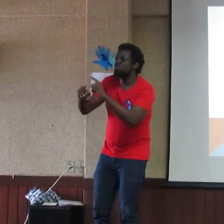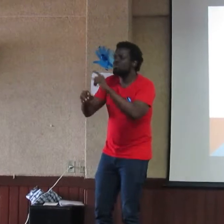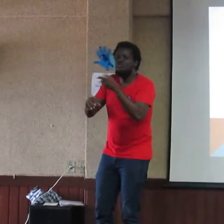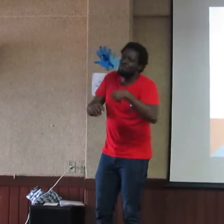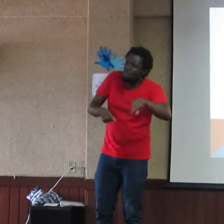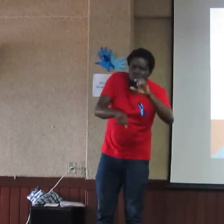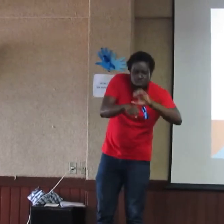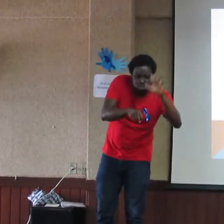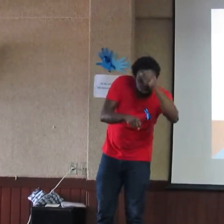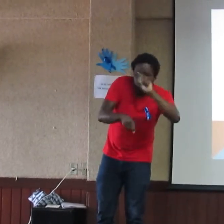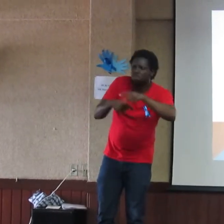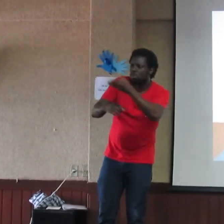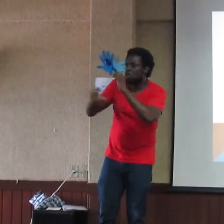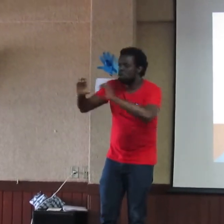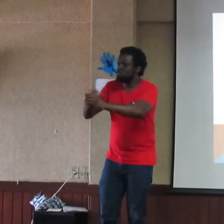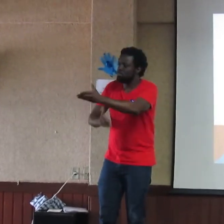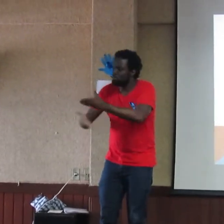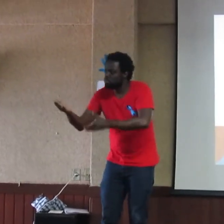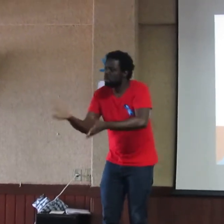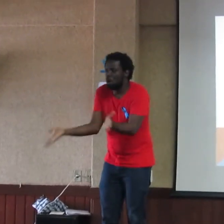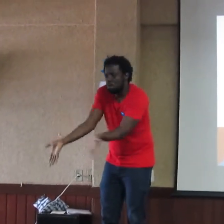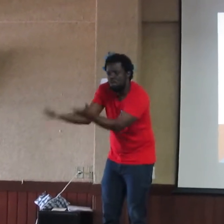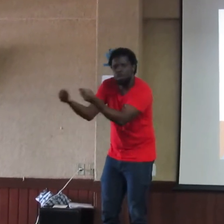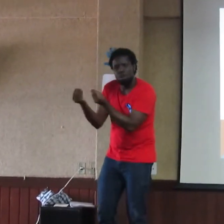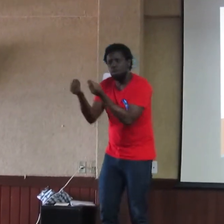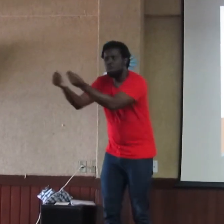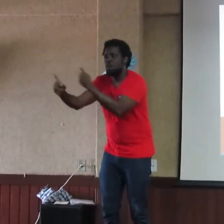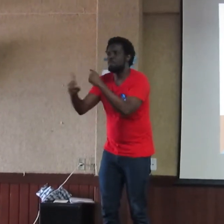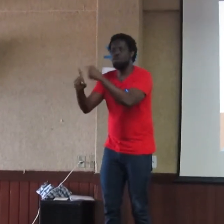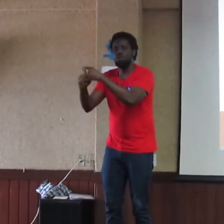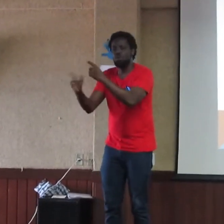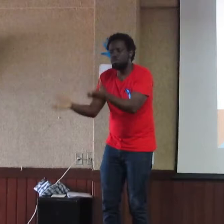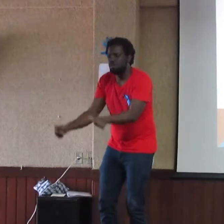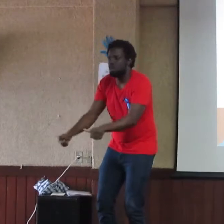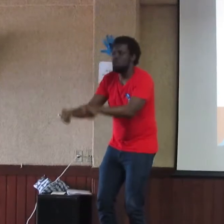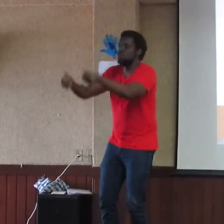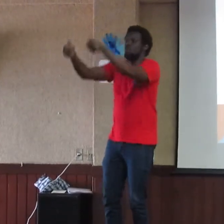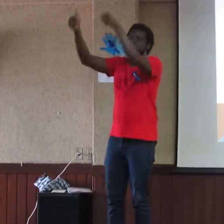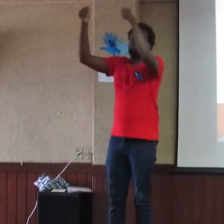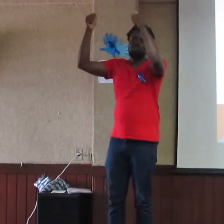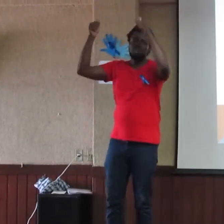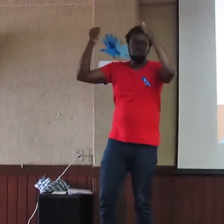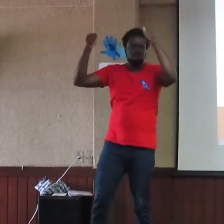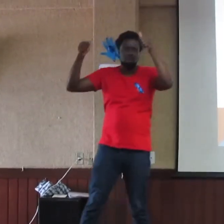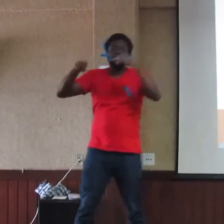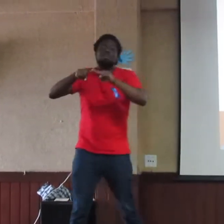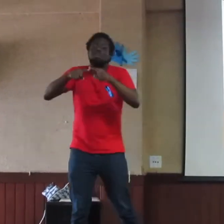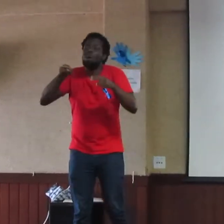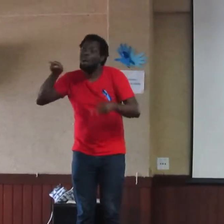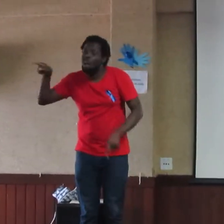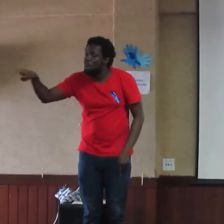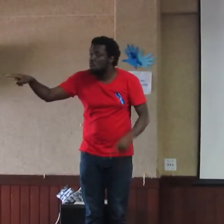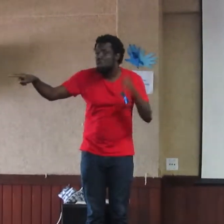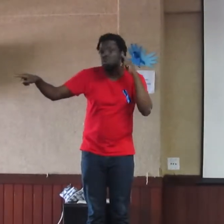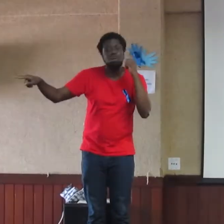se sentem incomodados com isso. Então quando a gente vê ouvintes que se dispõem a aprender a língua de sinais,